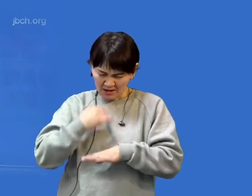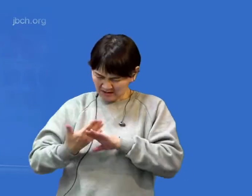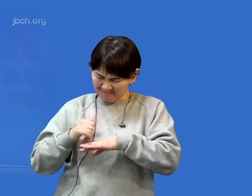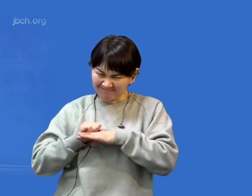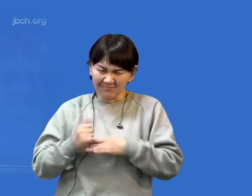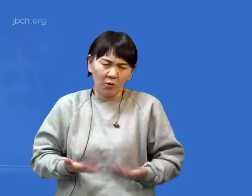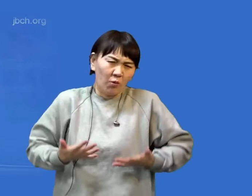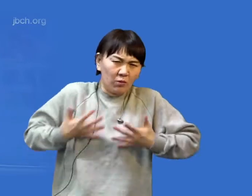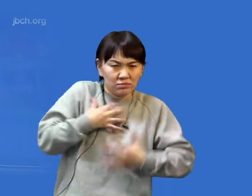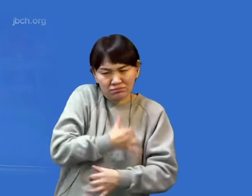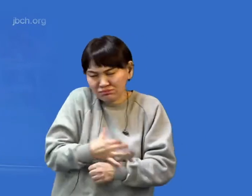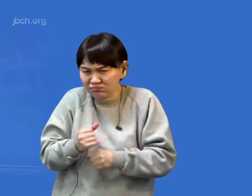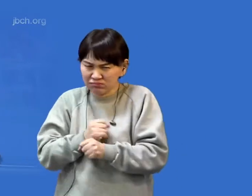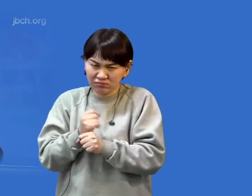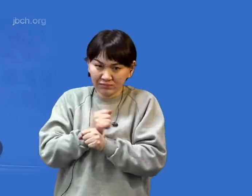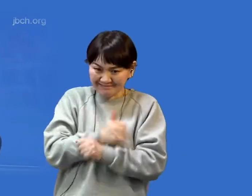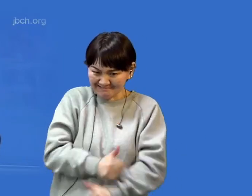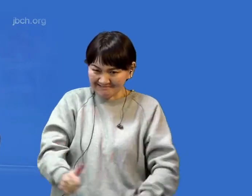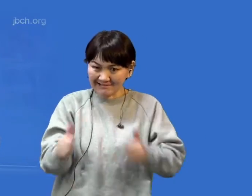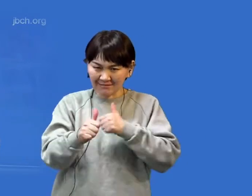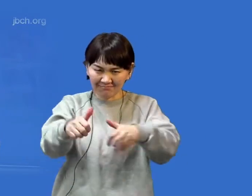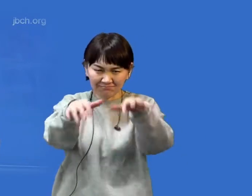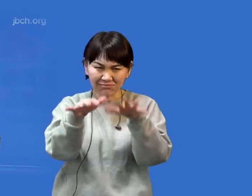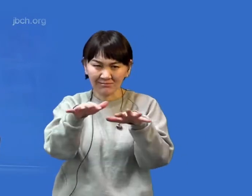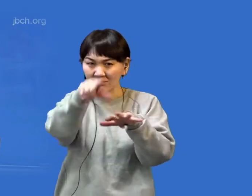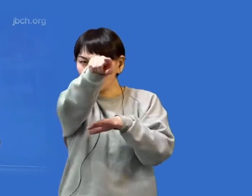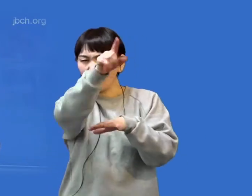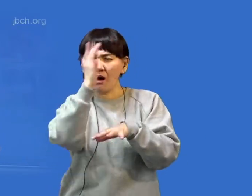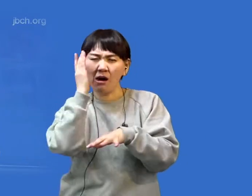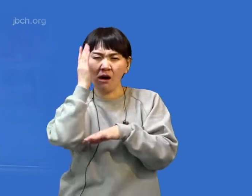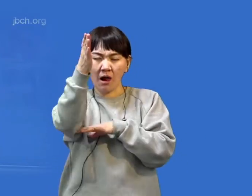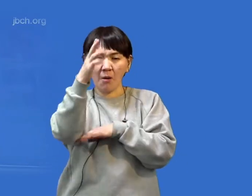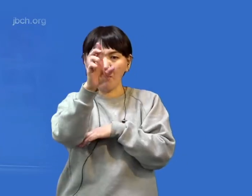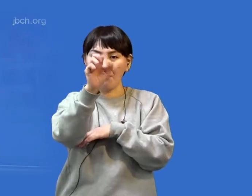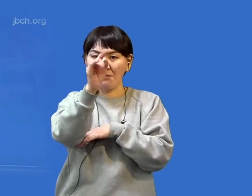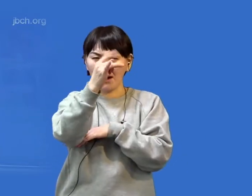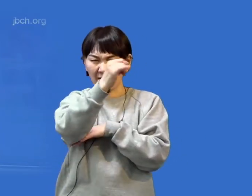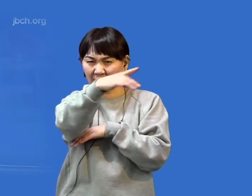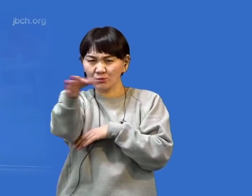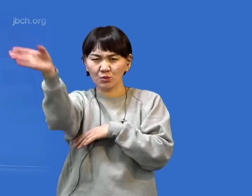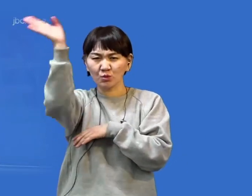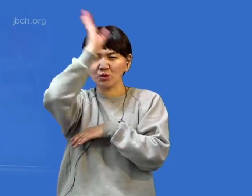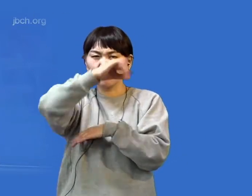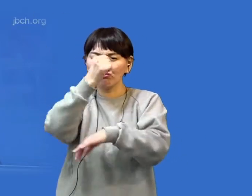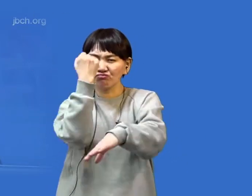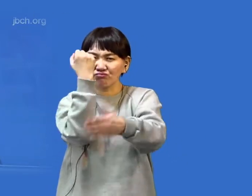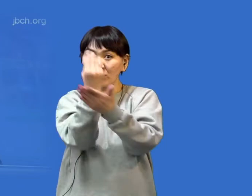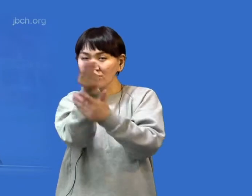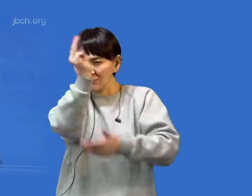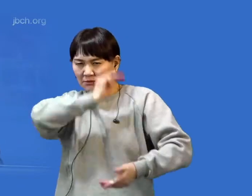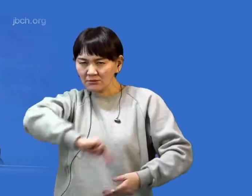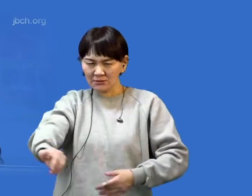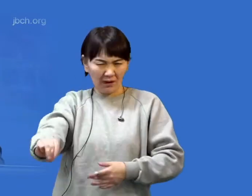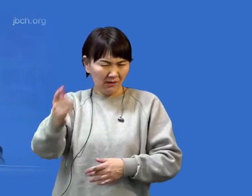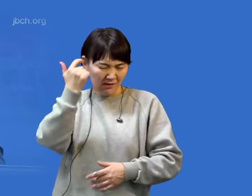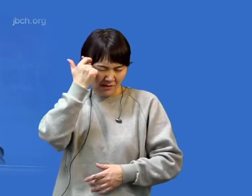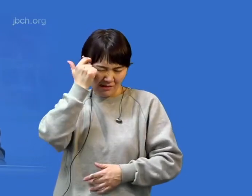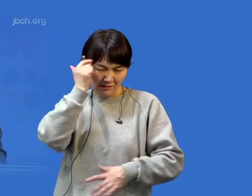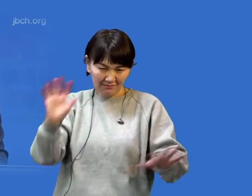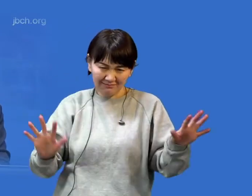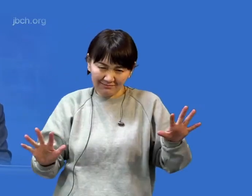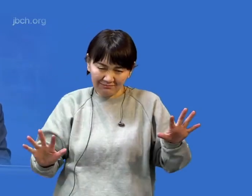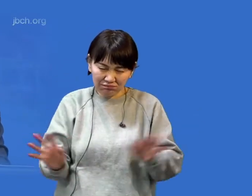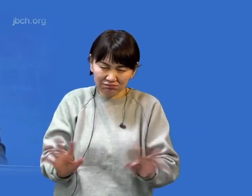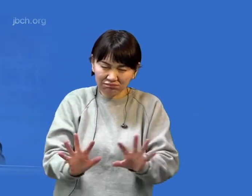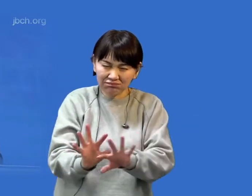бид өхөн урд байгаа тэр барайг хараад дуудлагын шагналыг хараад бүх хүчээ дайчлаад гүйж байгаа юм шүү гэсэн үг